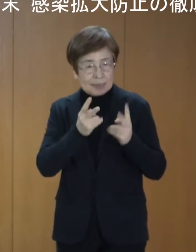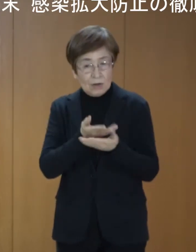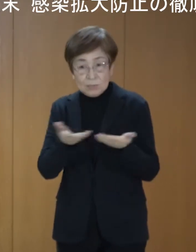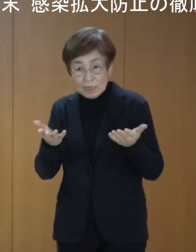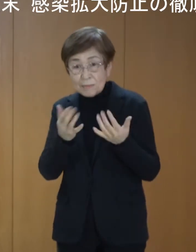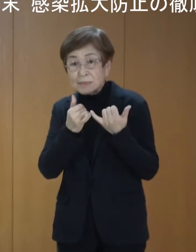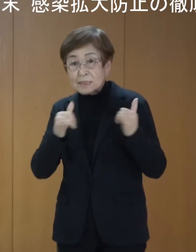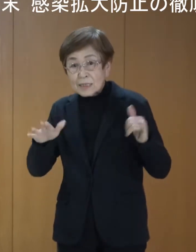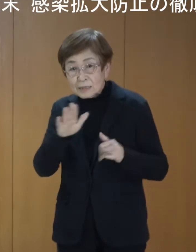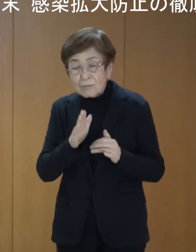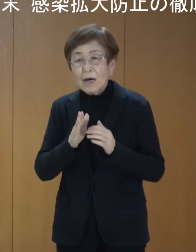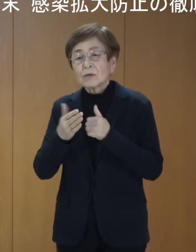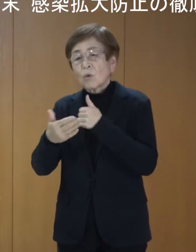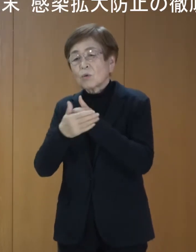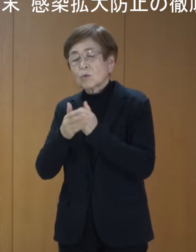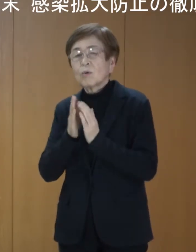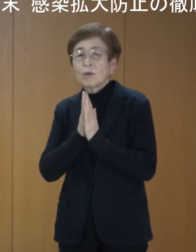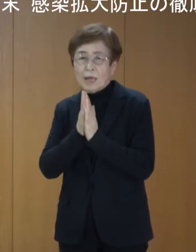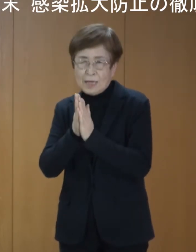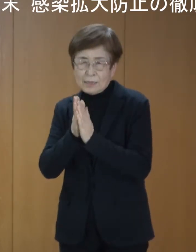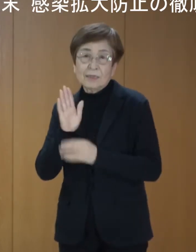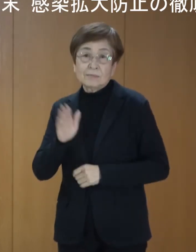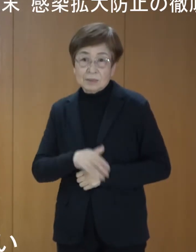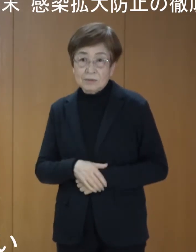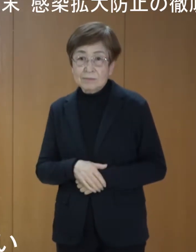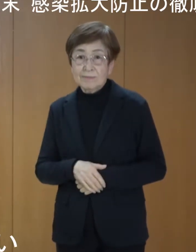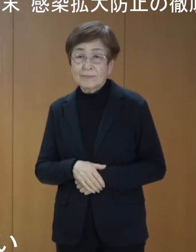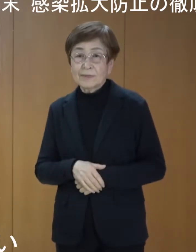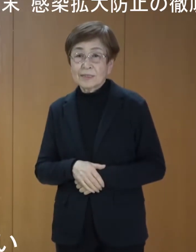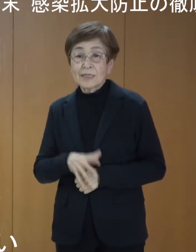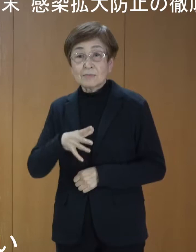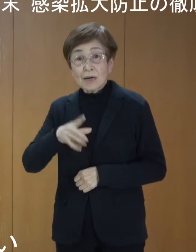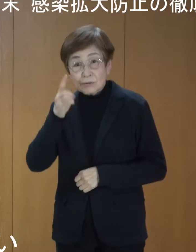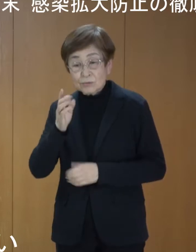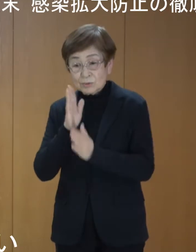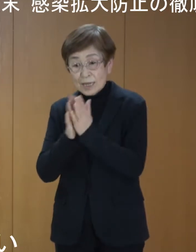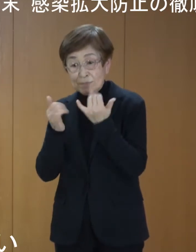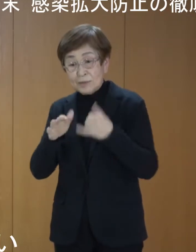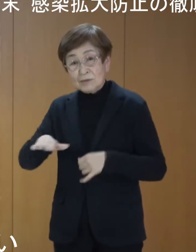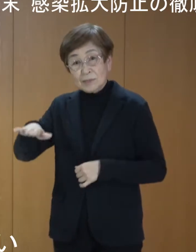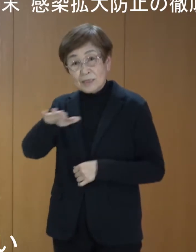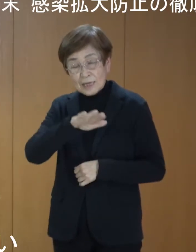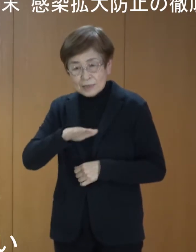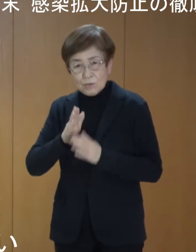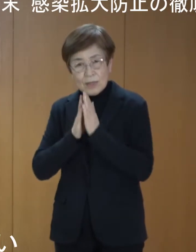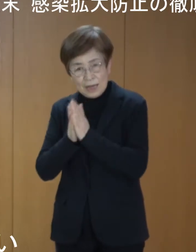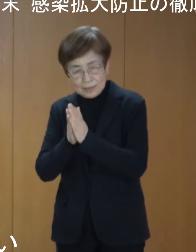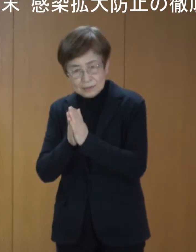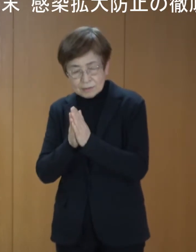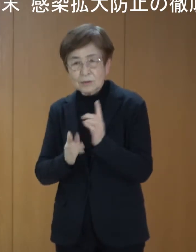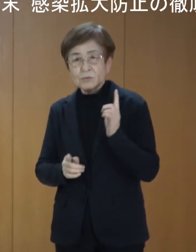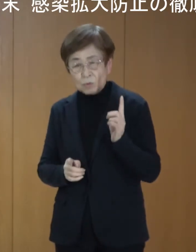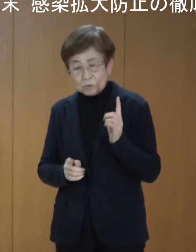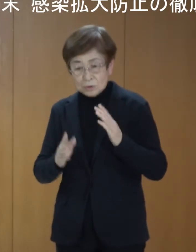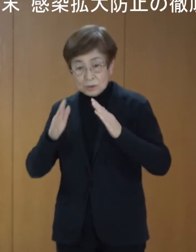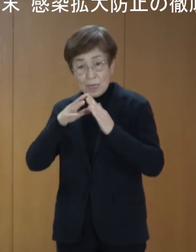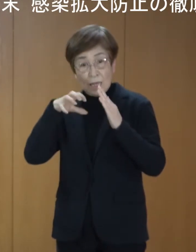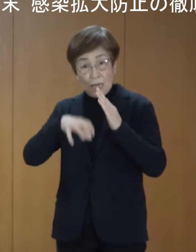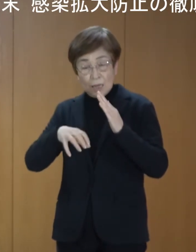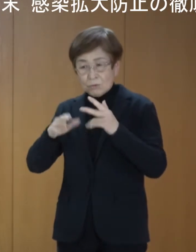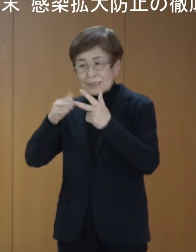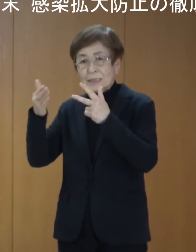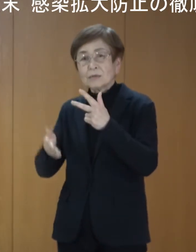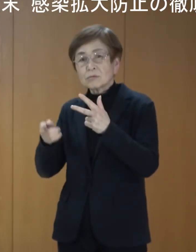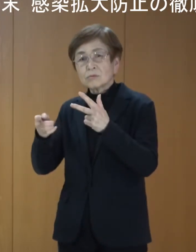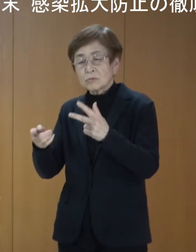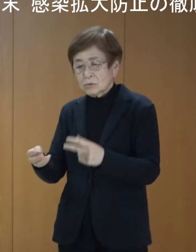次の取り組みにご協力ください。まず県民の皆様に対しては、家庭や施設へのウイル